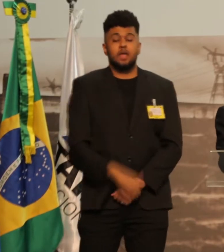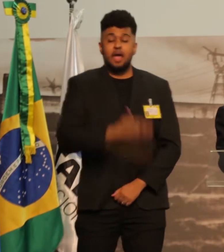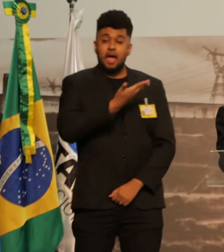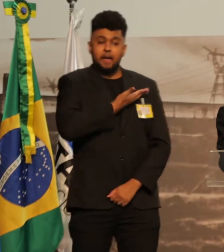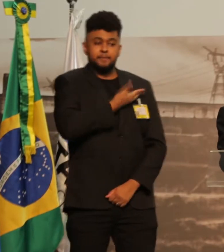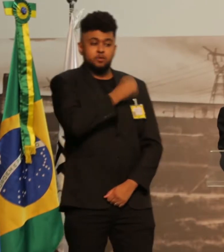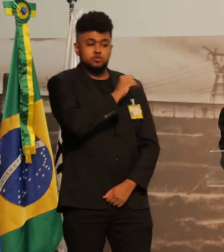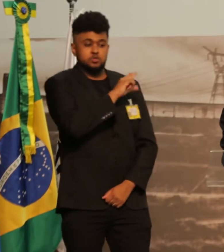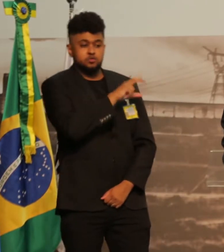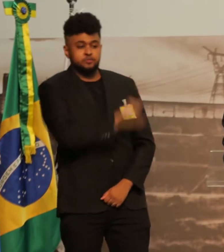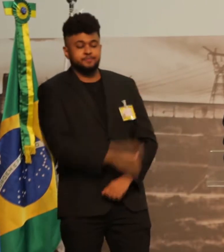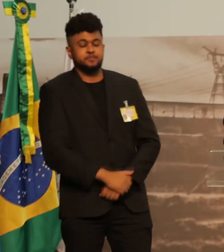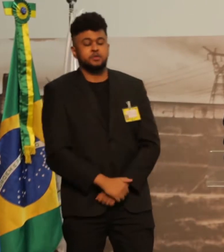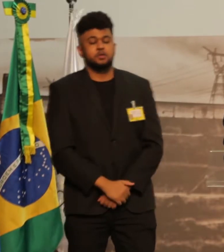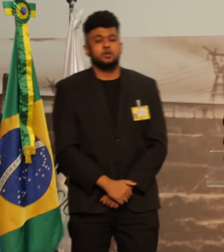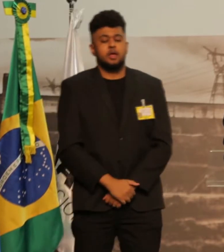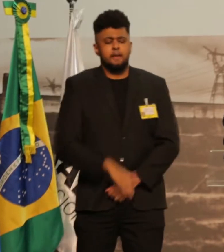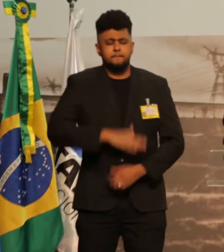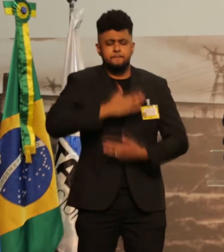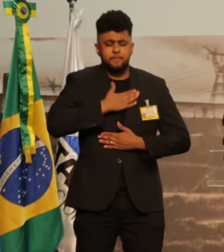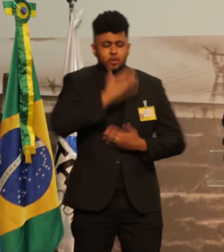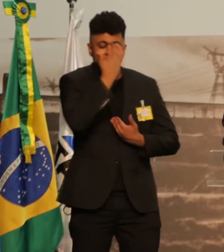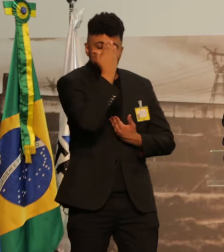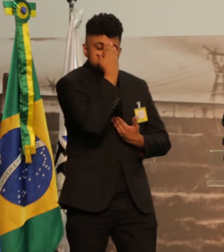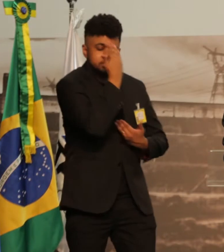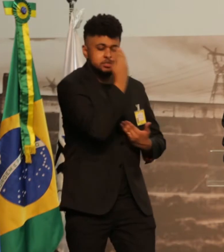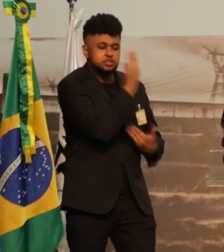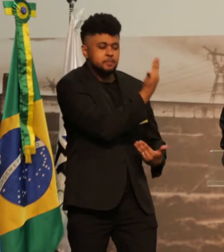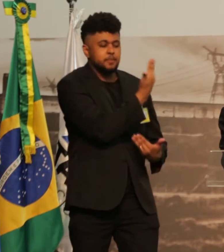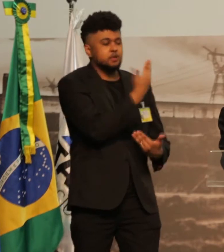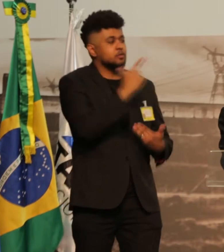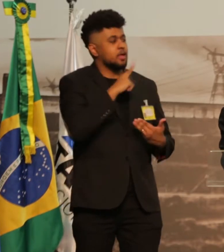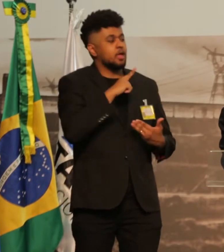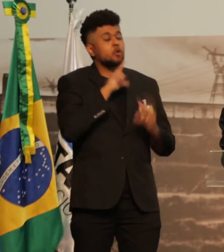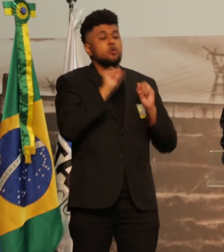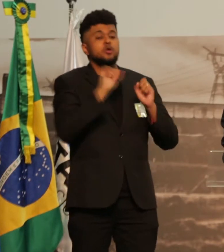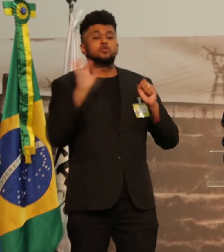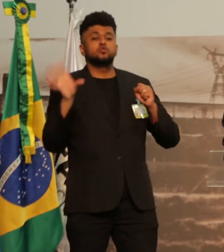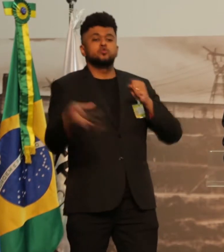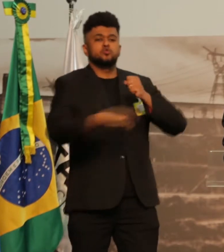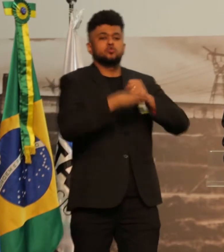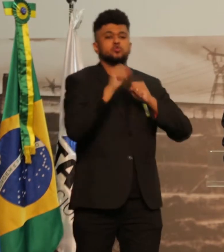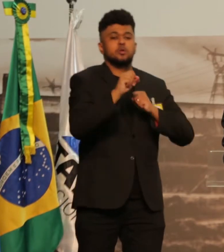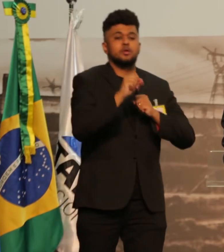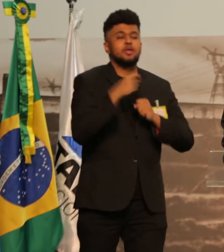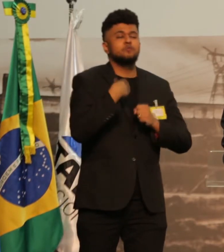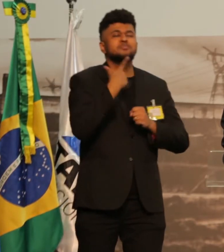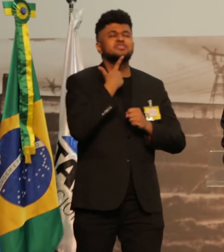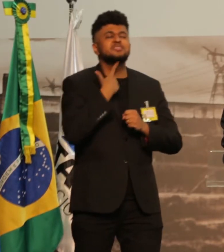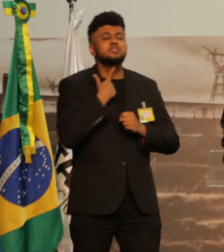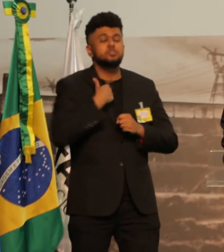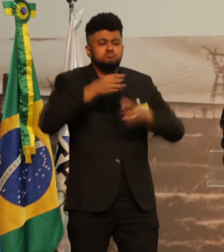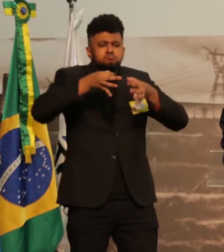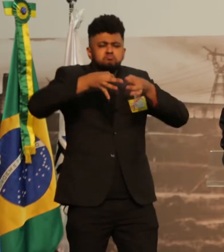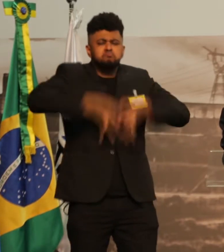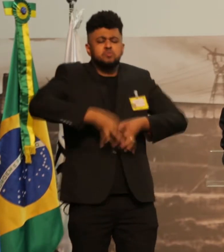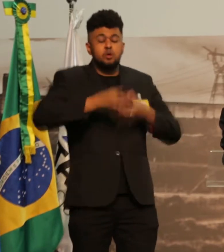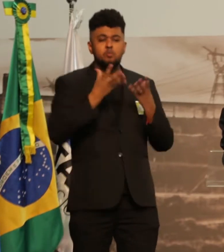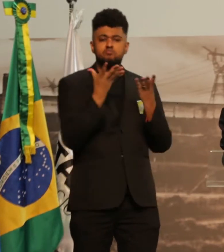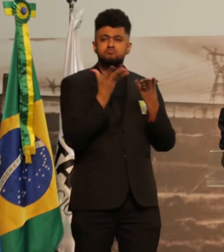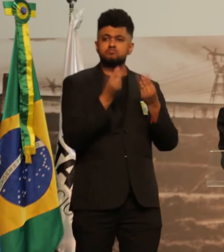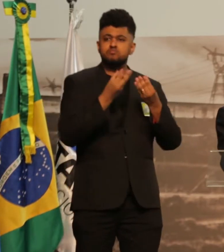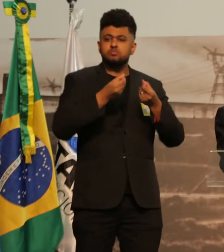Amigo Silvio Luna, o meu agradecimento vem acrescido do desejo e da certeza de